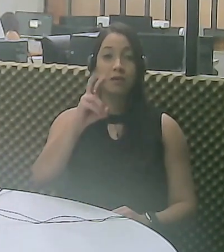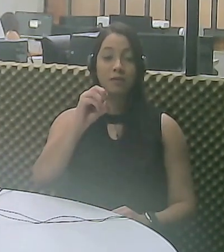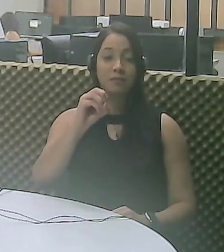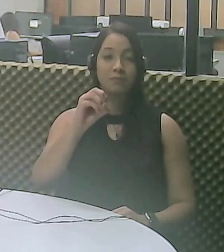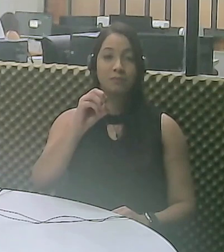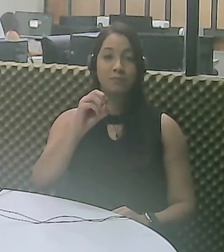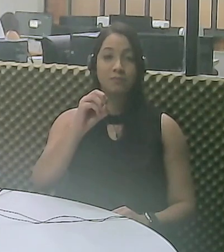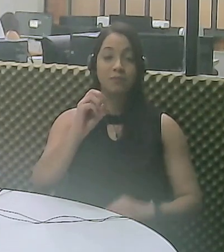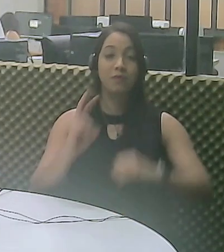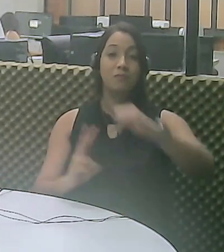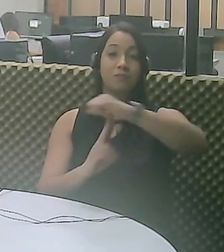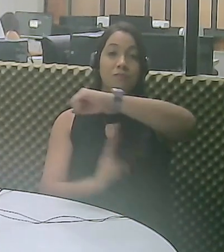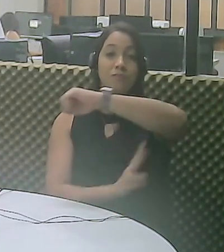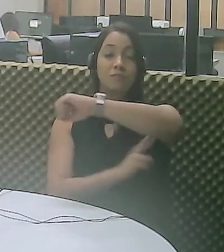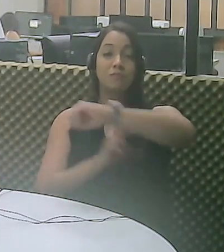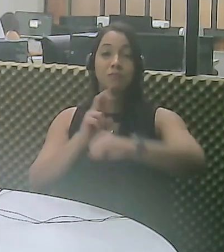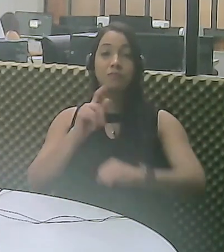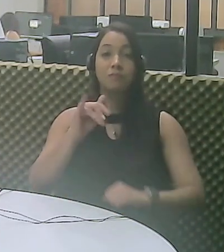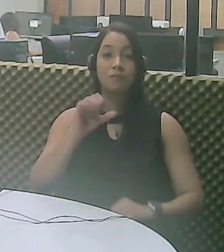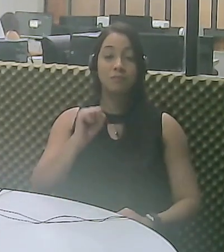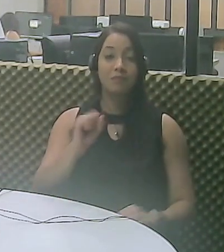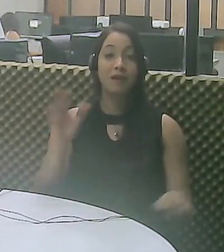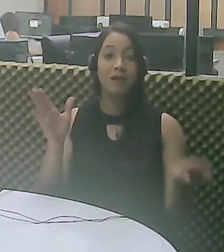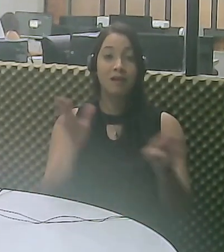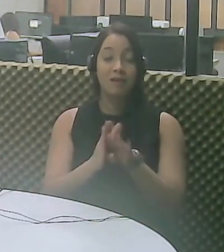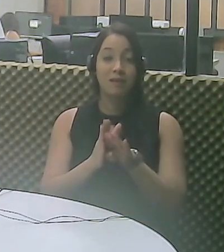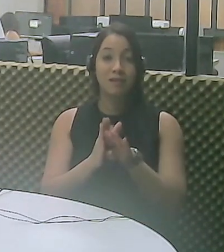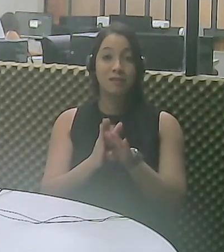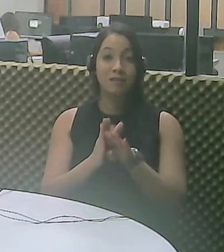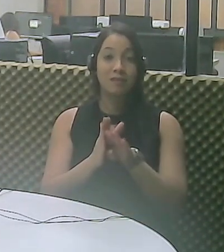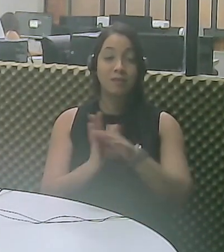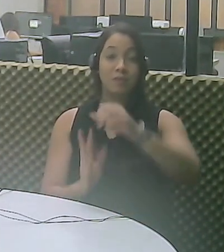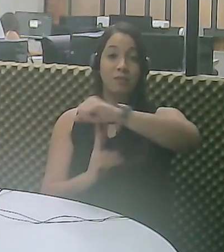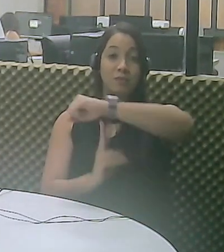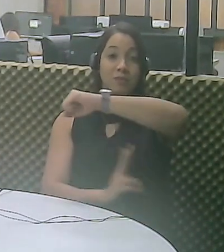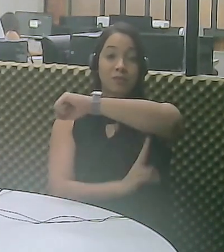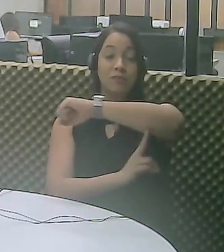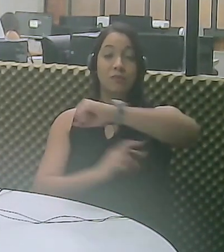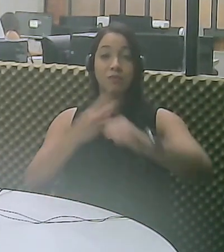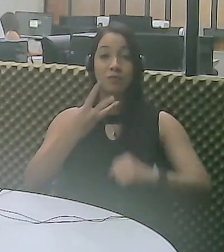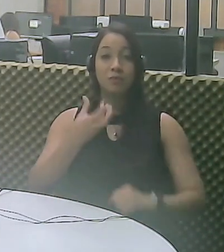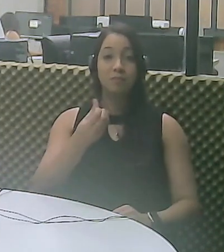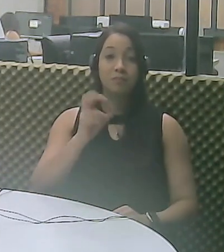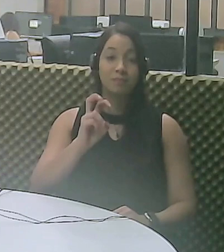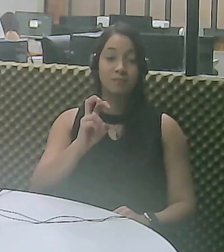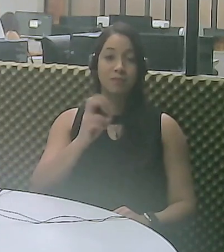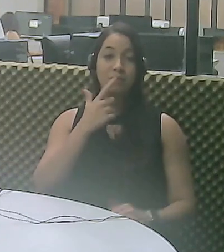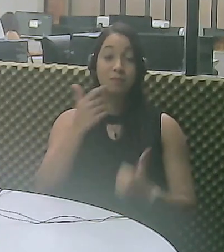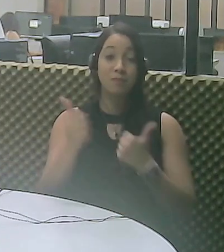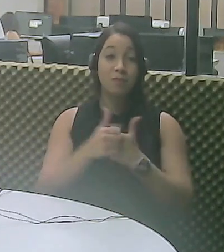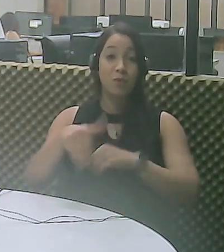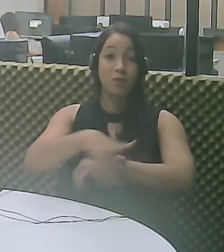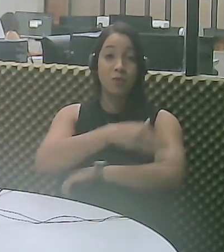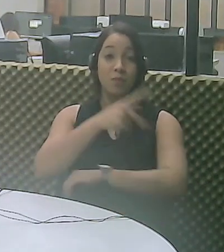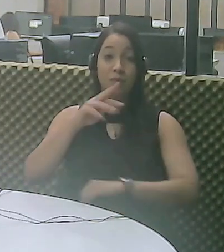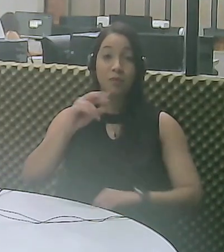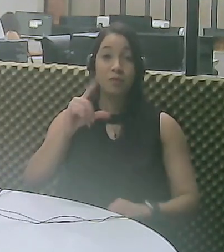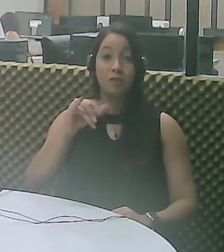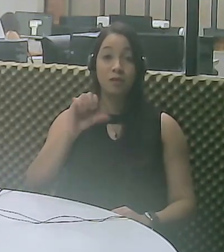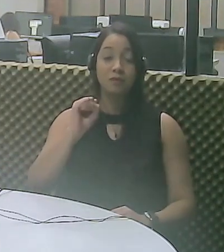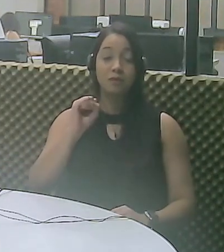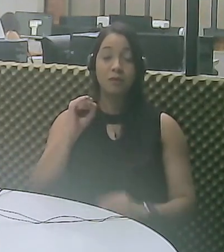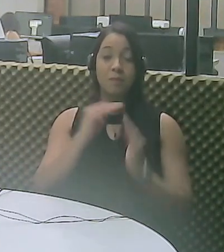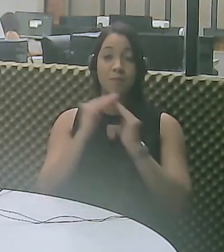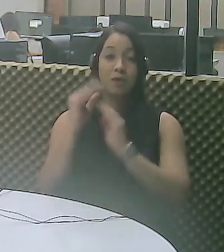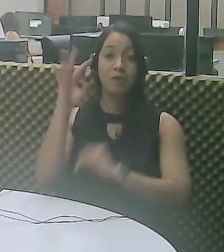BR-050, no viaduto Regis Bittencourt, até o trecho do viaduto da BR-365, próximo à rua Petrópolis, no bairro